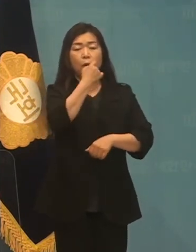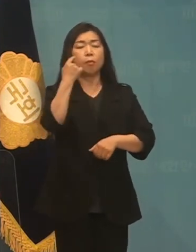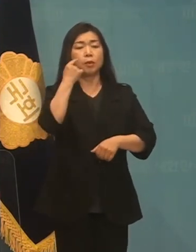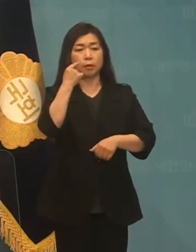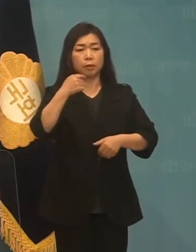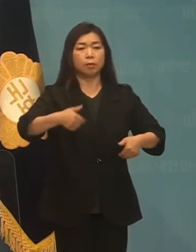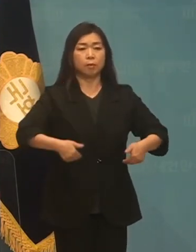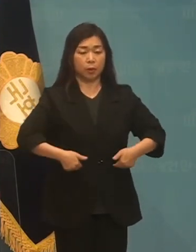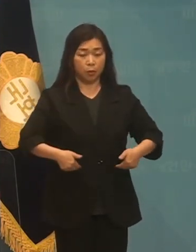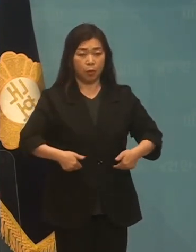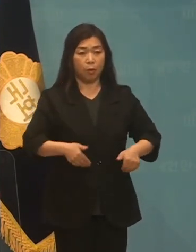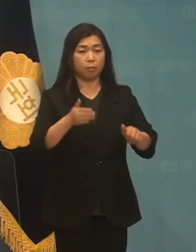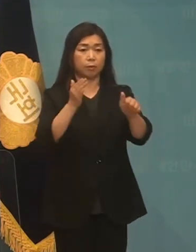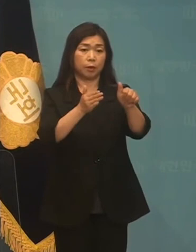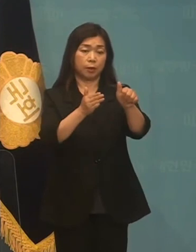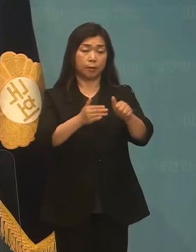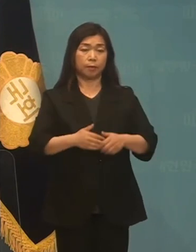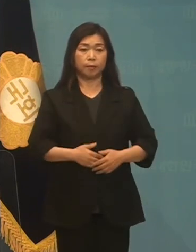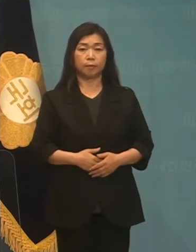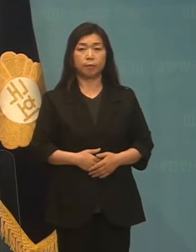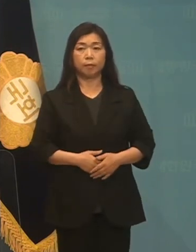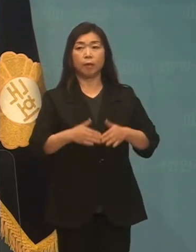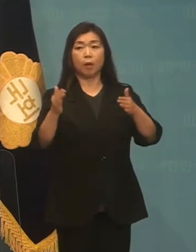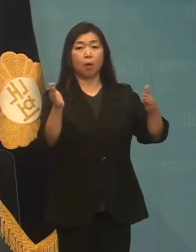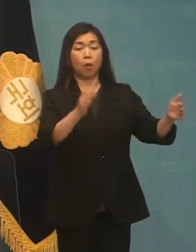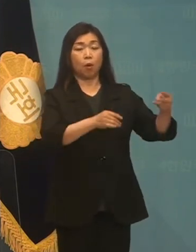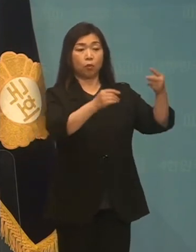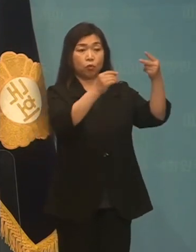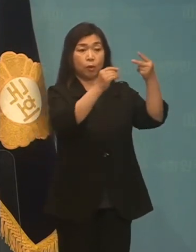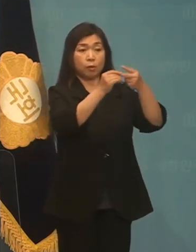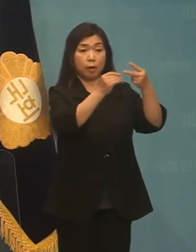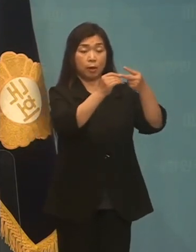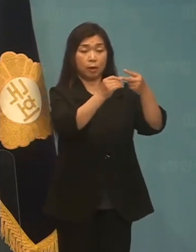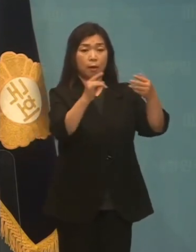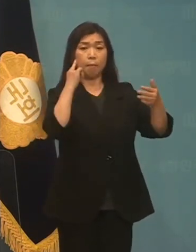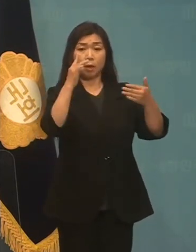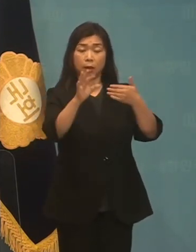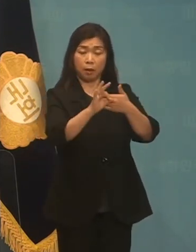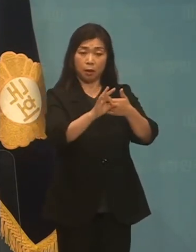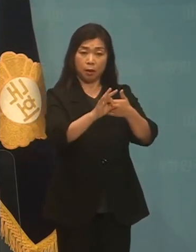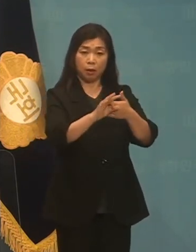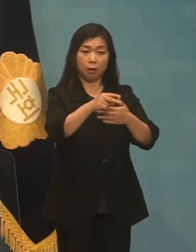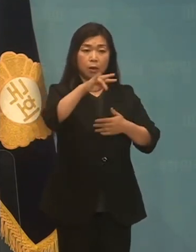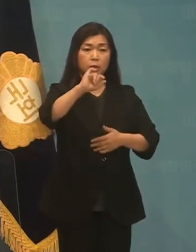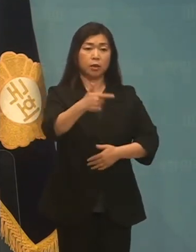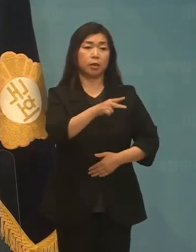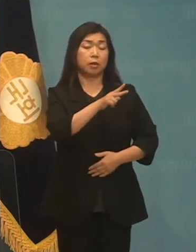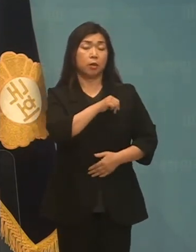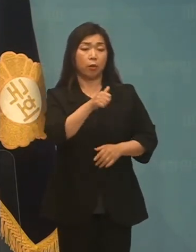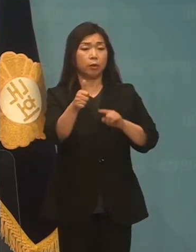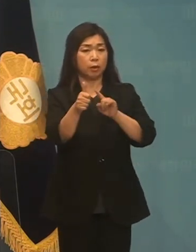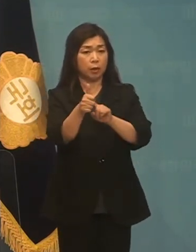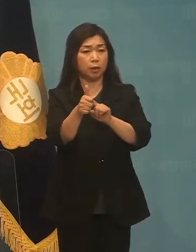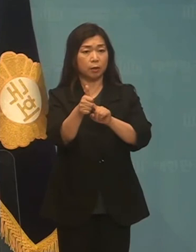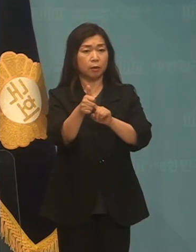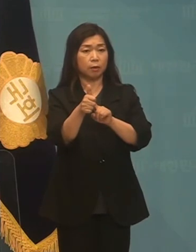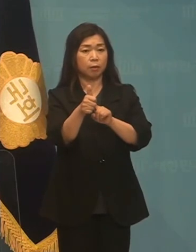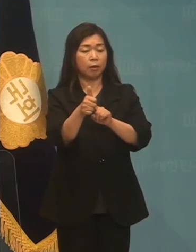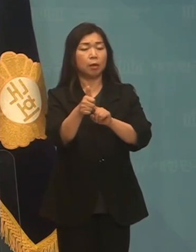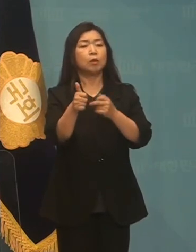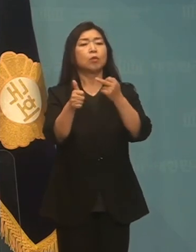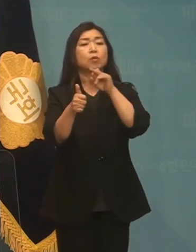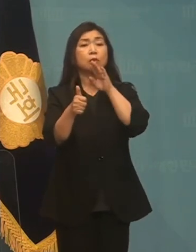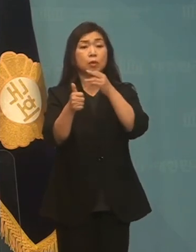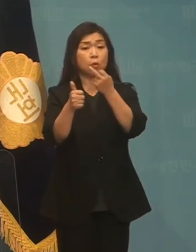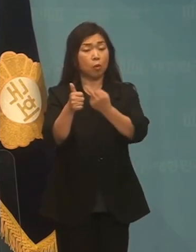검증해 주시기 바랍니다. 두 번째, 만약 신영수 전 의원의